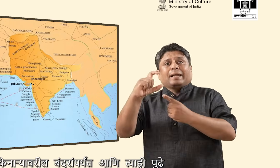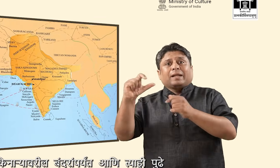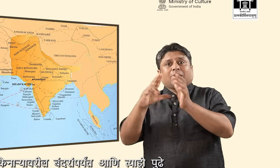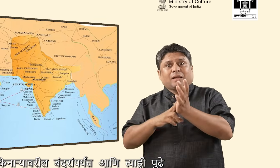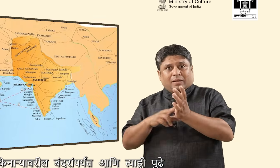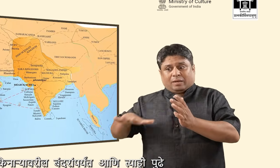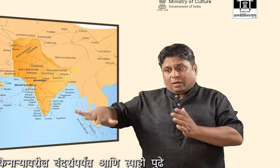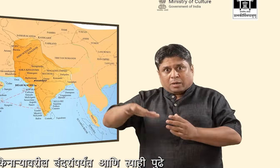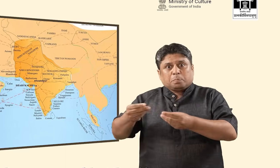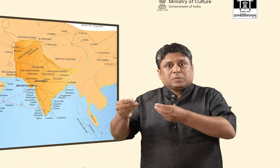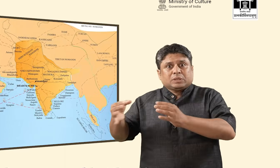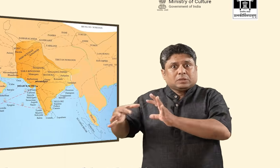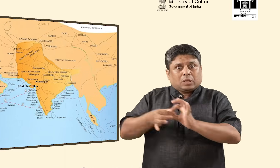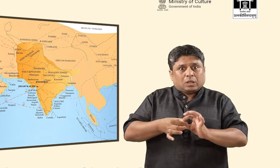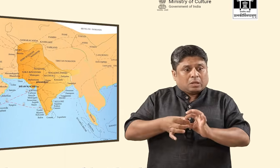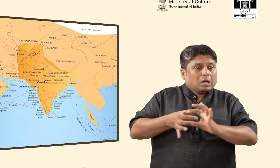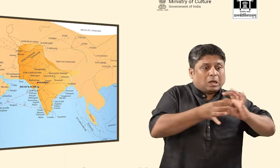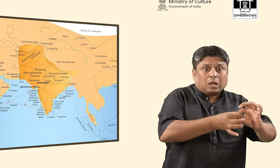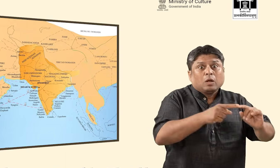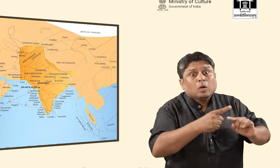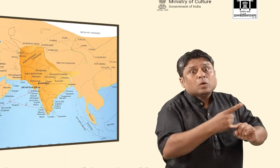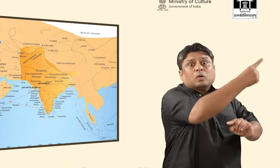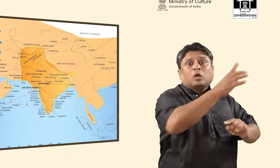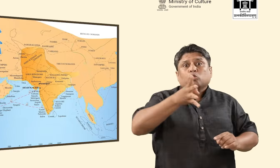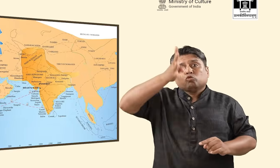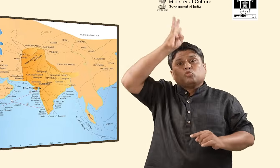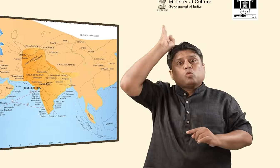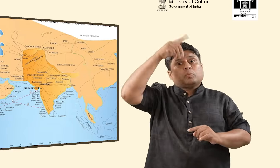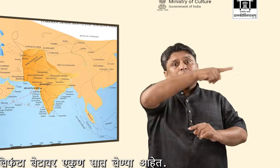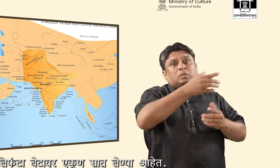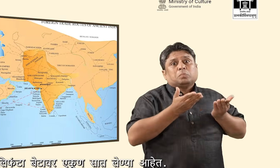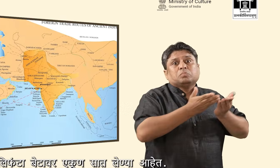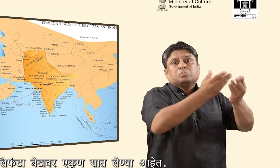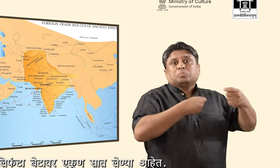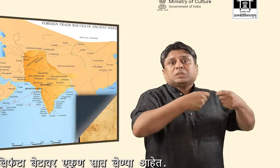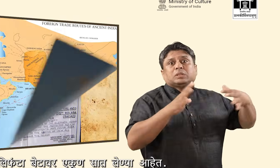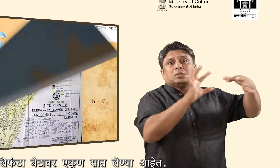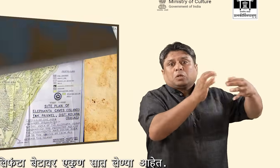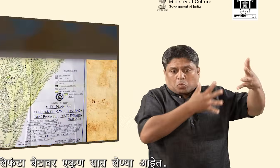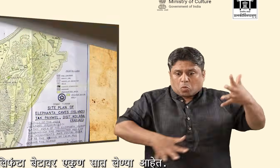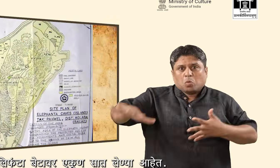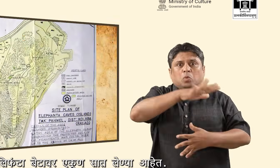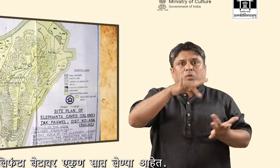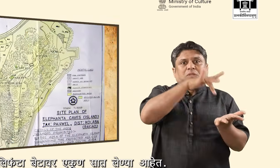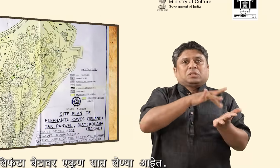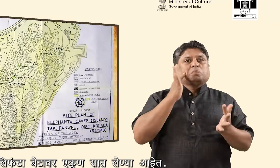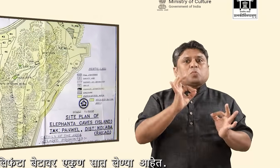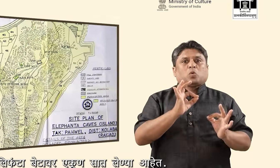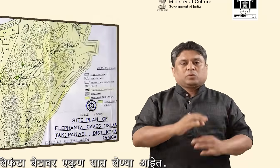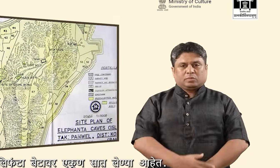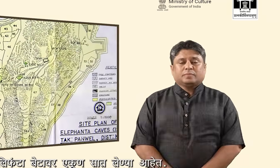रोमन साम्राज्यापर्यंत पसरलेल्या विस्तृत व्यापार मार्गाशी संबंधित होते. एलिफंटा बेटावर एकूण 7 लेण्या